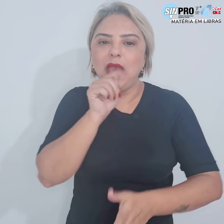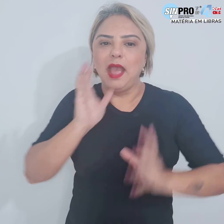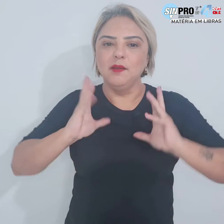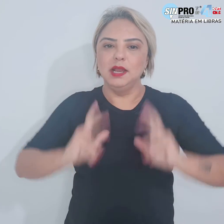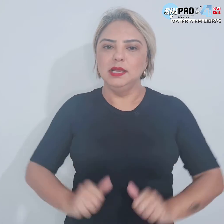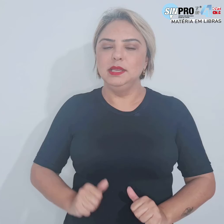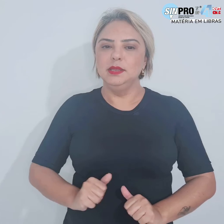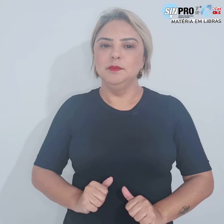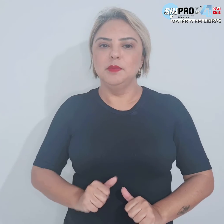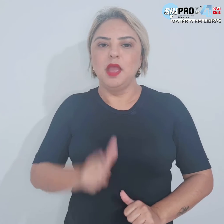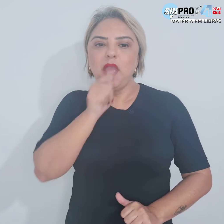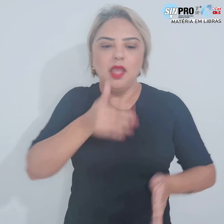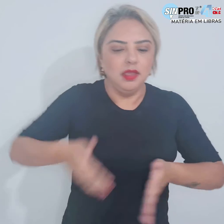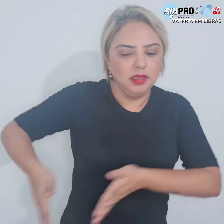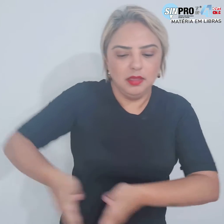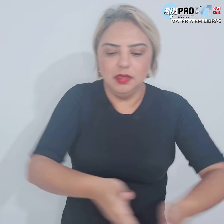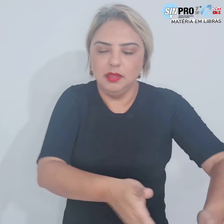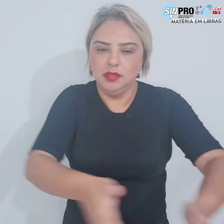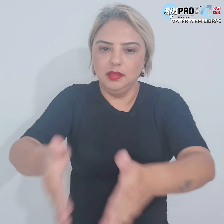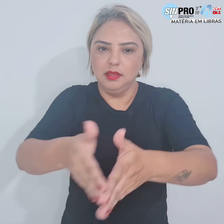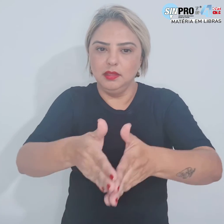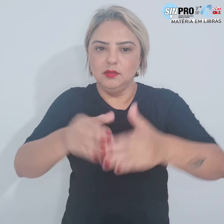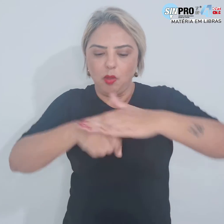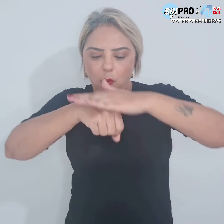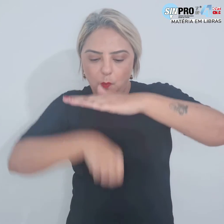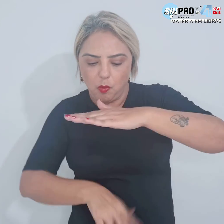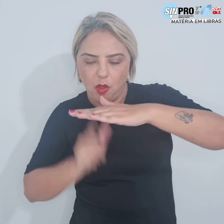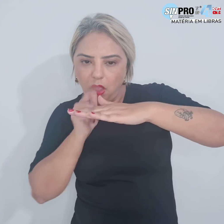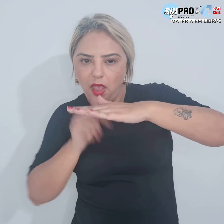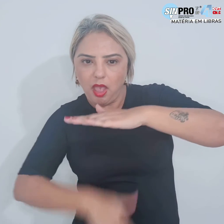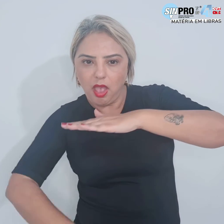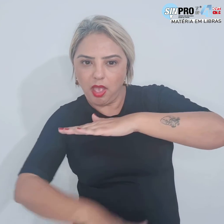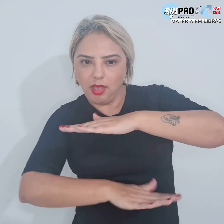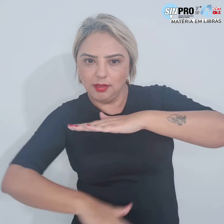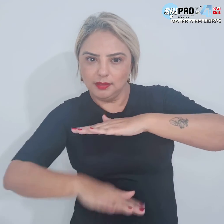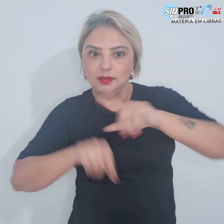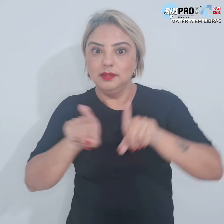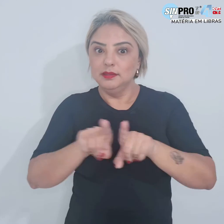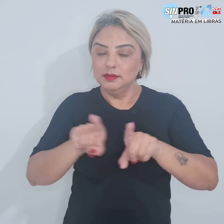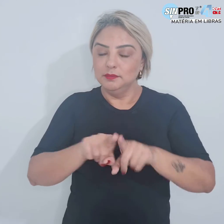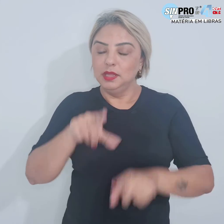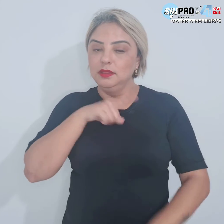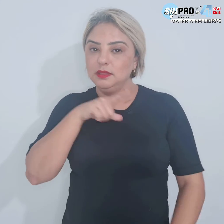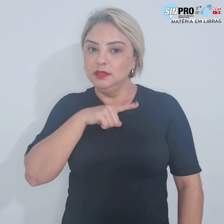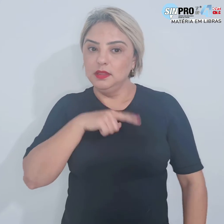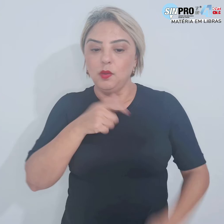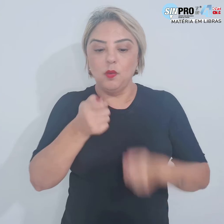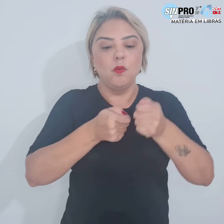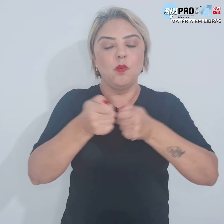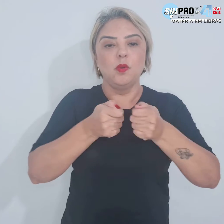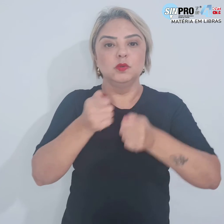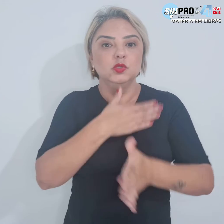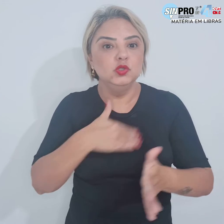como rios, lençóis freáticos e aquíferos, além de ter o controle total sobre